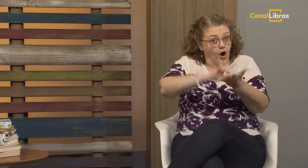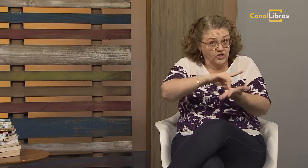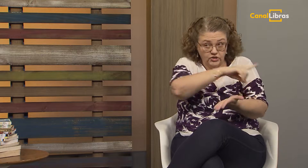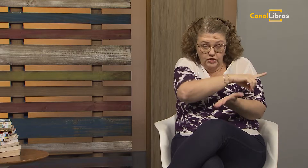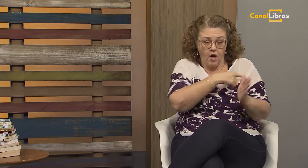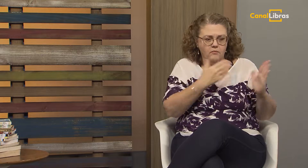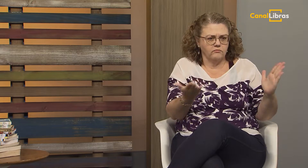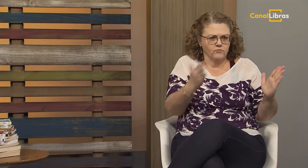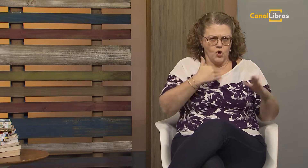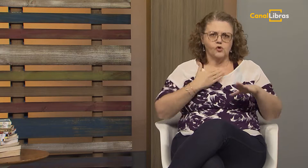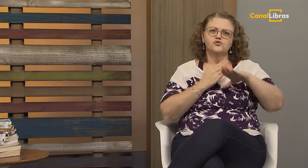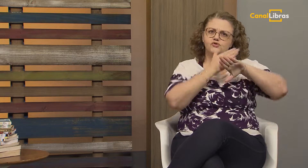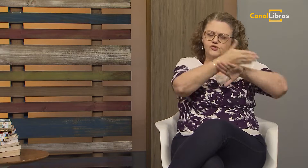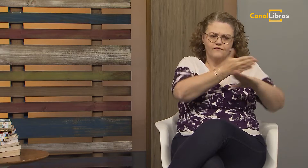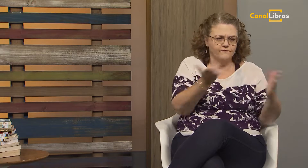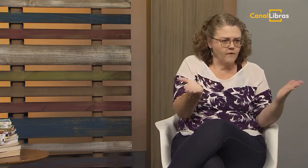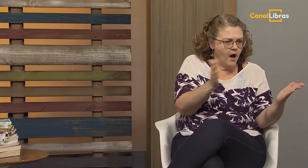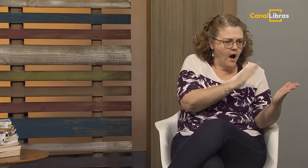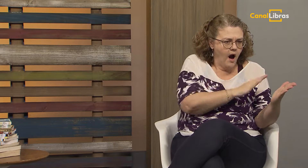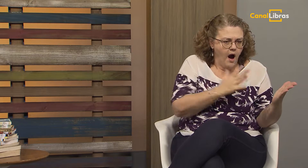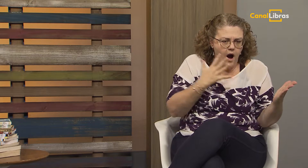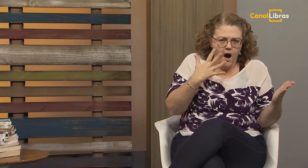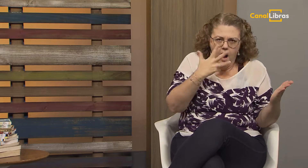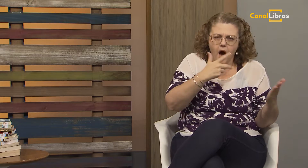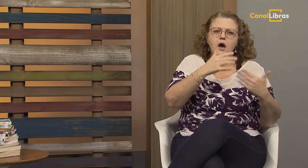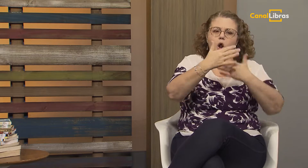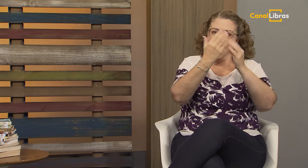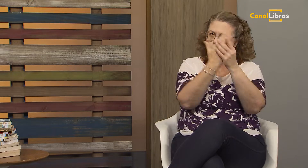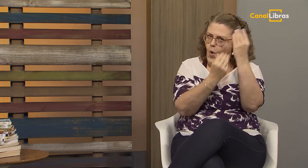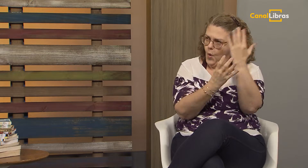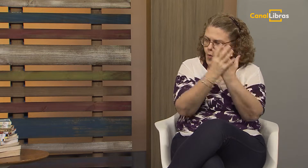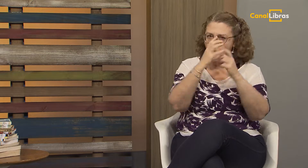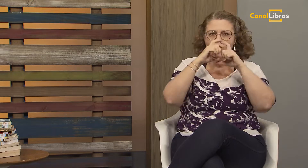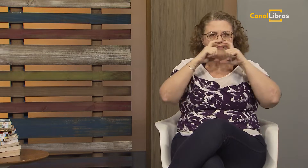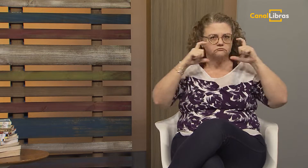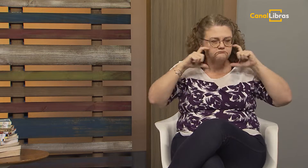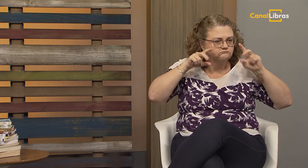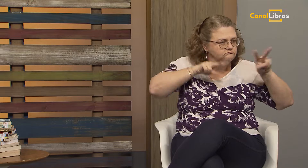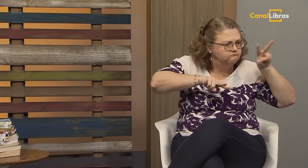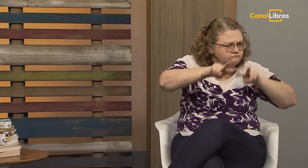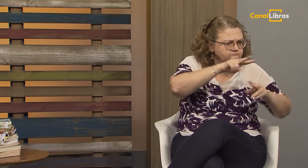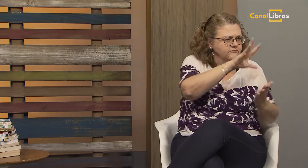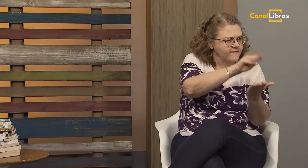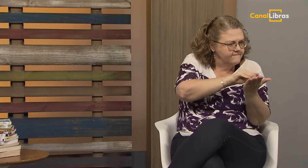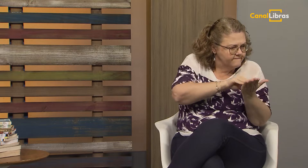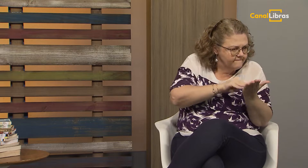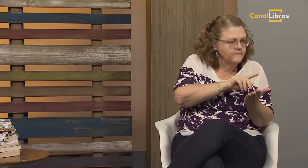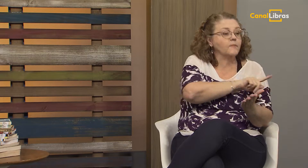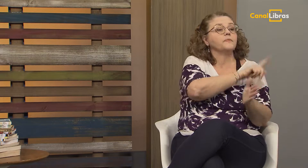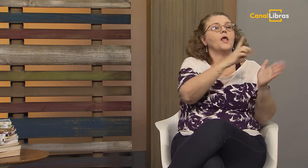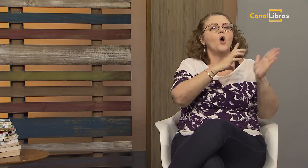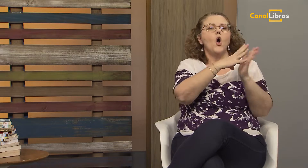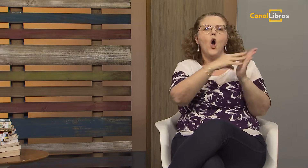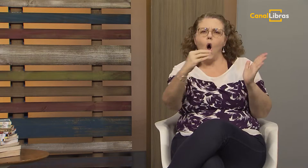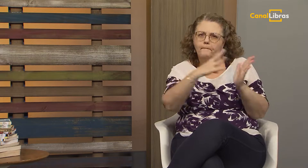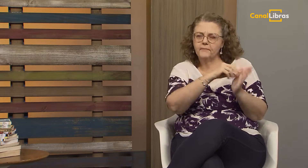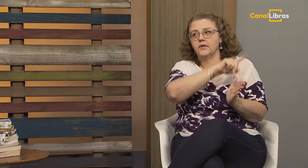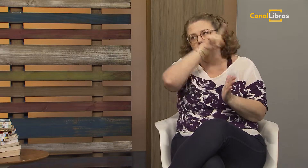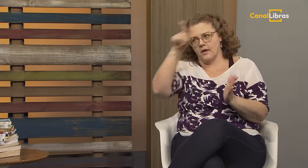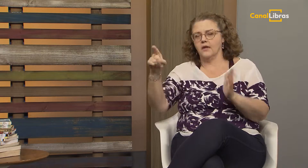do documento. Precisei usar luva, máscara para poder acessar sem danificar o documento. Fiz as anotações, registrei a